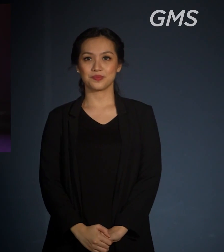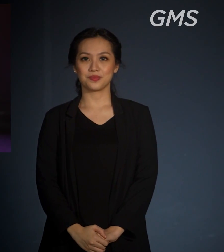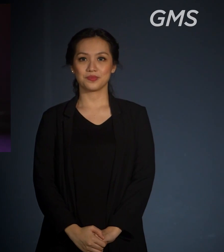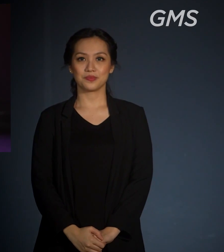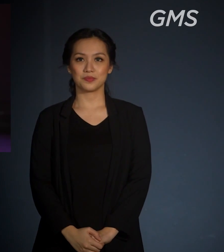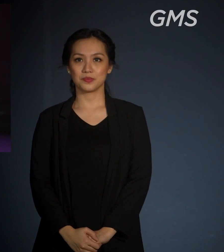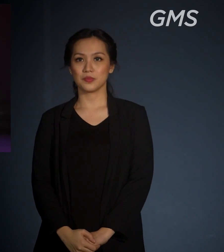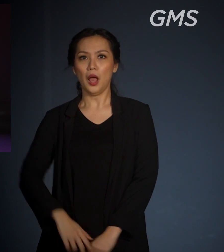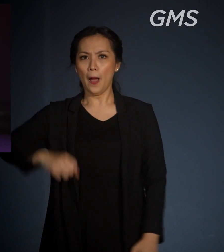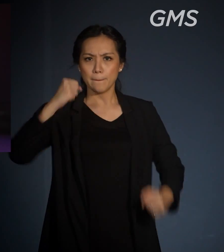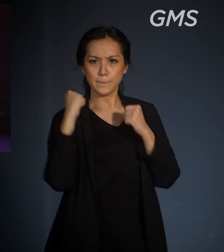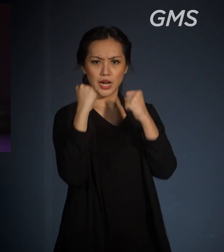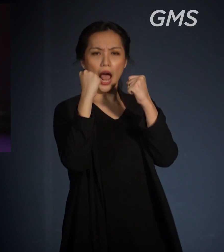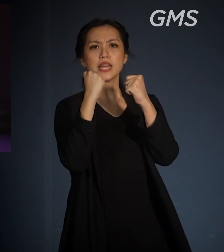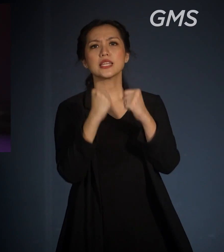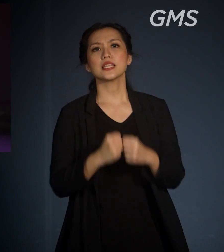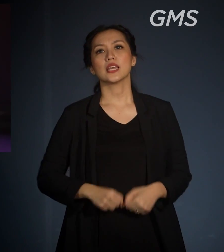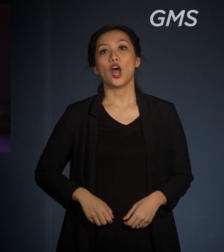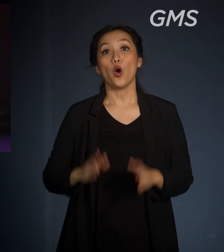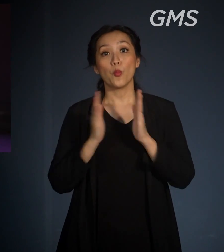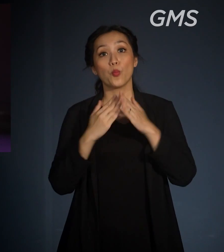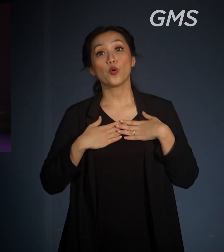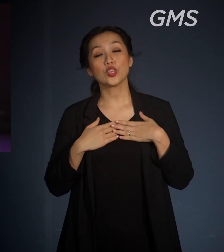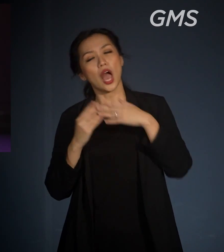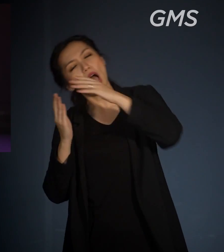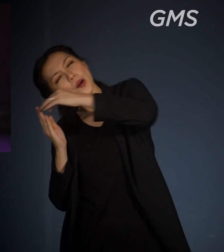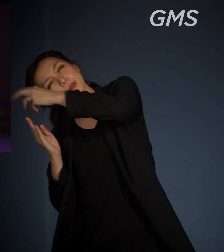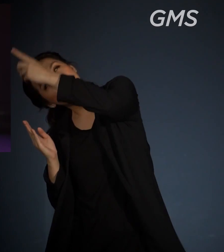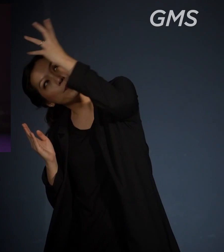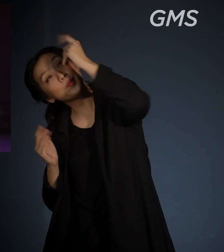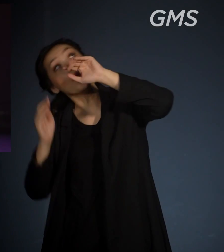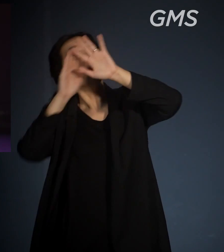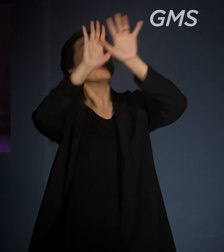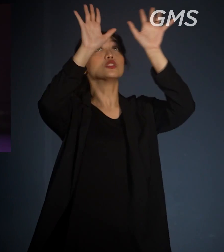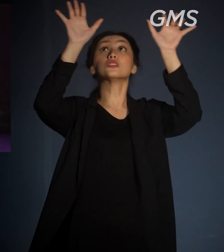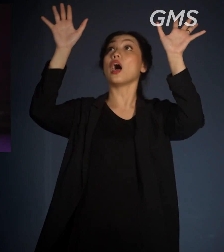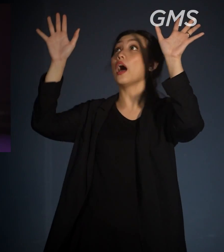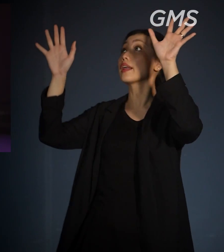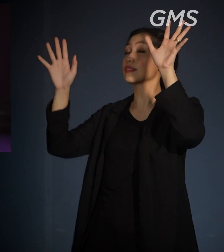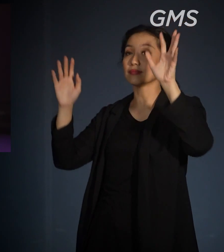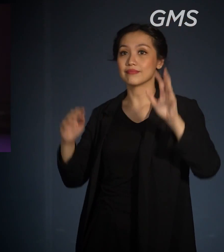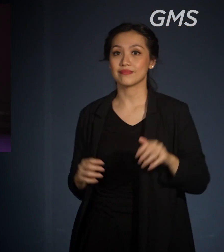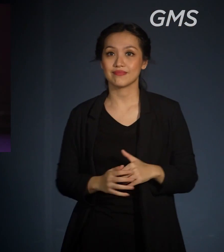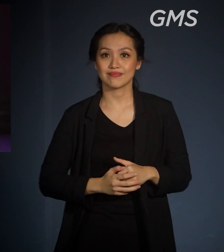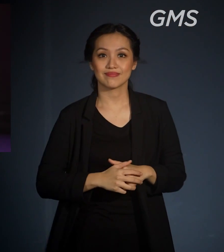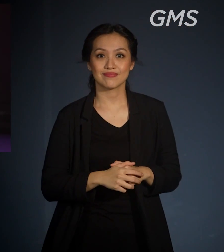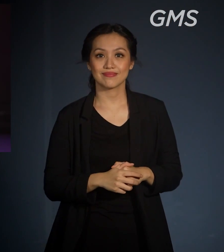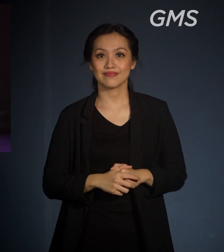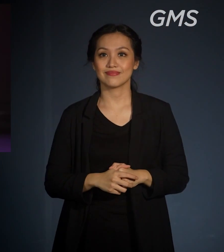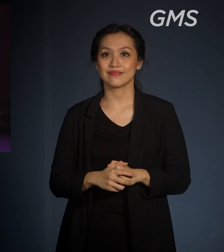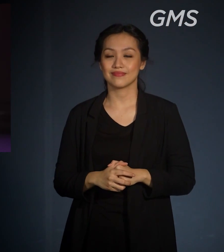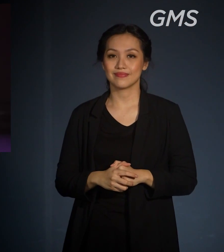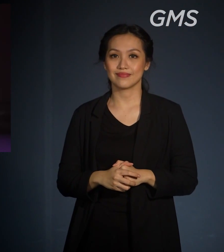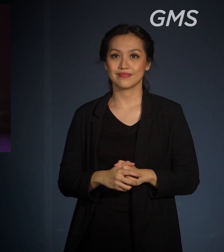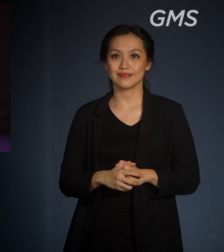beranilah bermimpi besar. Kalau Anda ingin menggali potensi Anda, mengerjakan potensi Anda, dan memaksimalkan